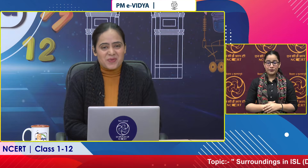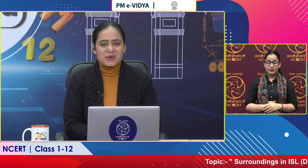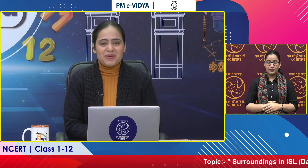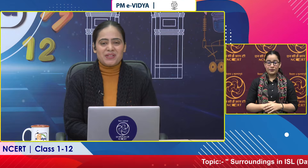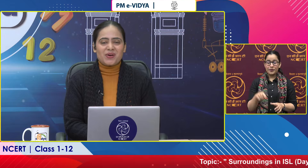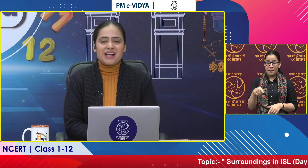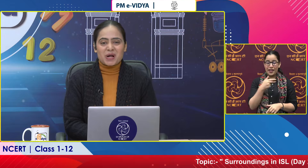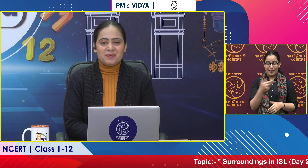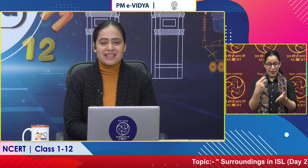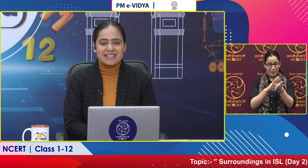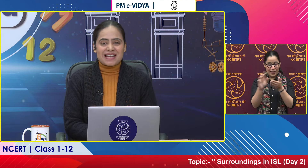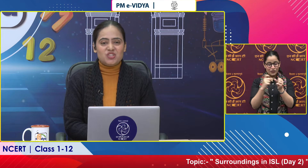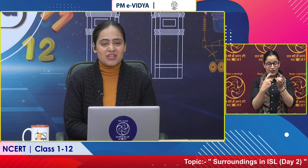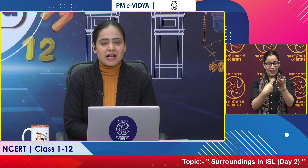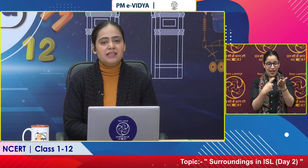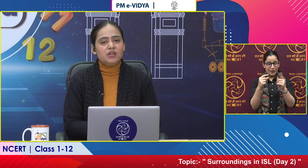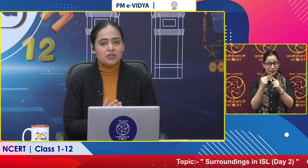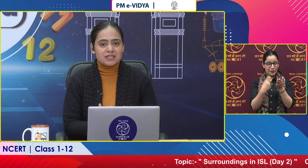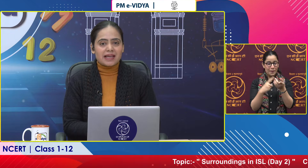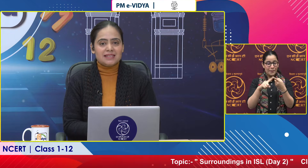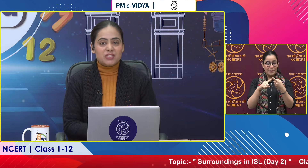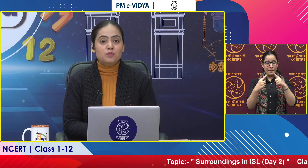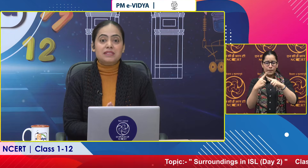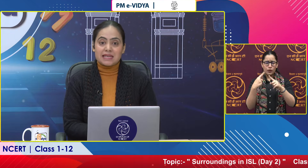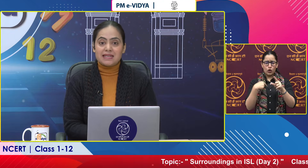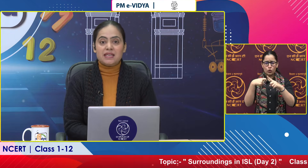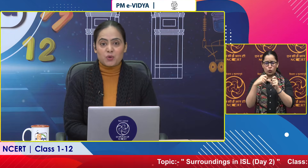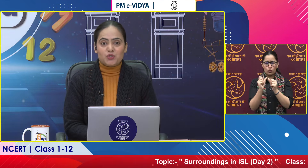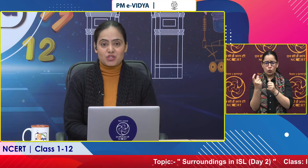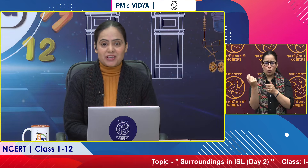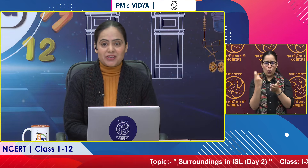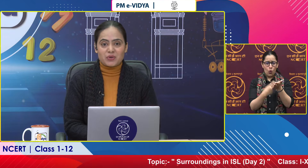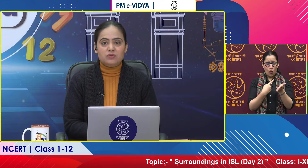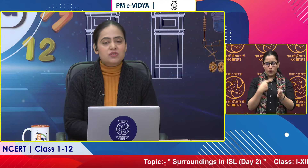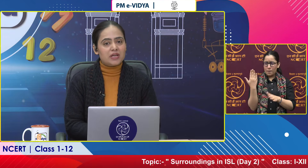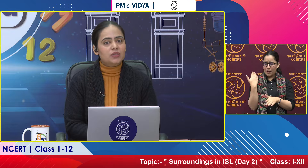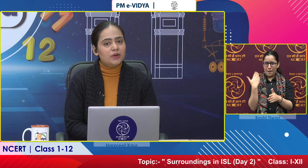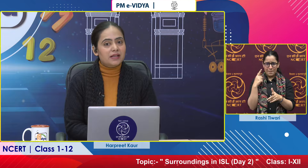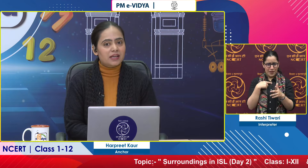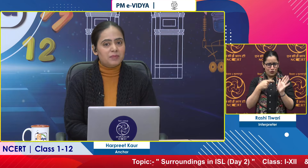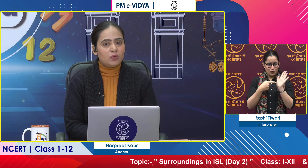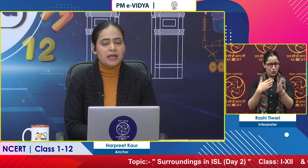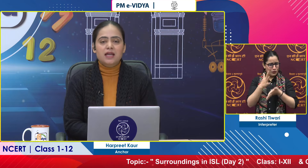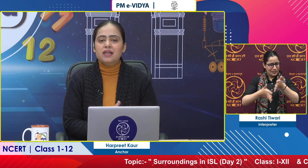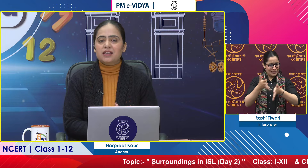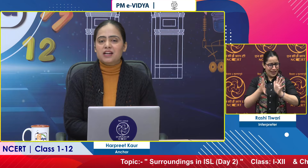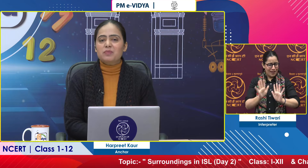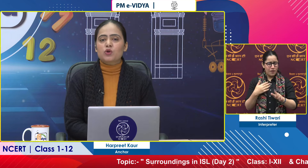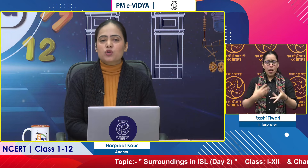मैं हूं हरप्रीत कौर आपके साथ। जी हाँ, ये कुछ साइंस हैं जो मैं सीखने की कोशिश कर रही हूँ। शायद थोड़े गलत भी होंगे, लेकिन अगर मैं कोर्स